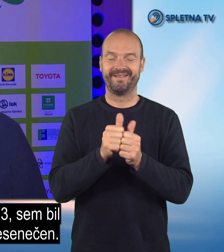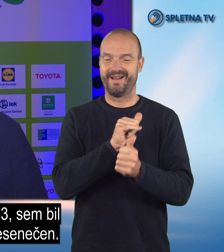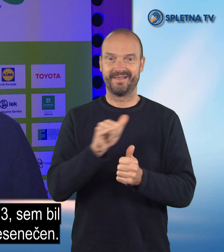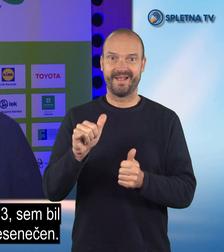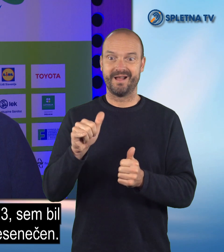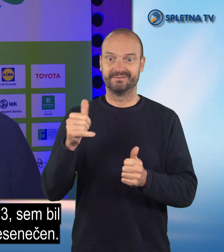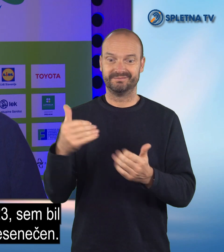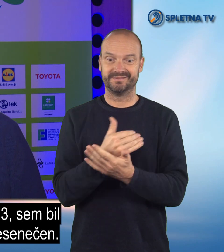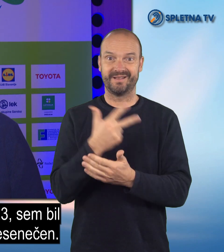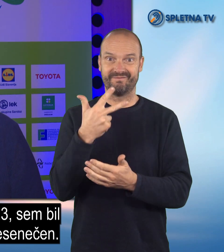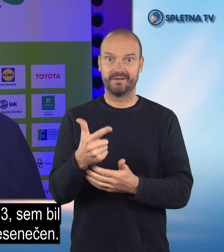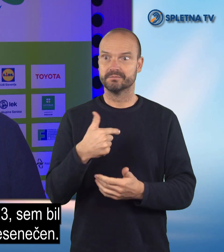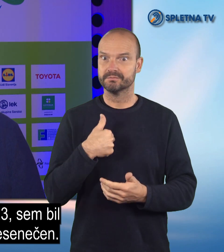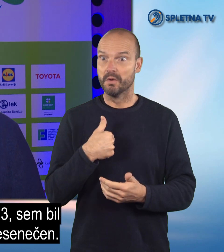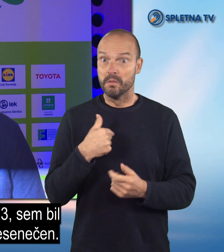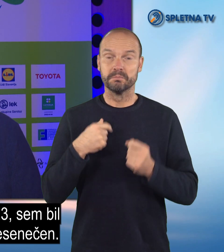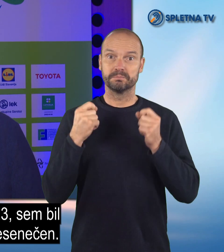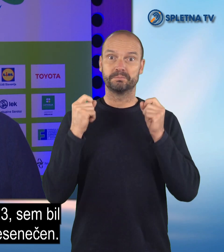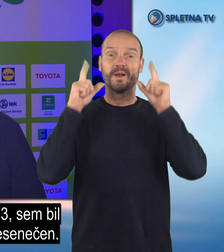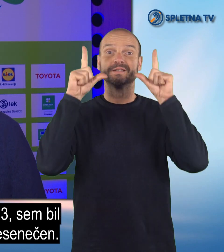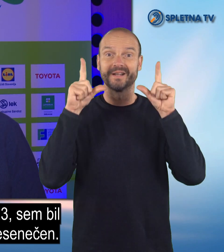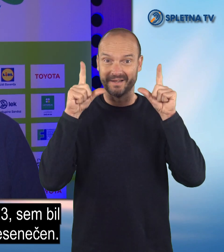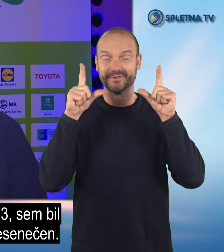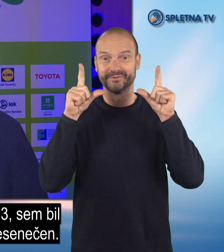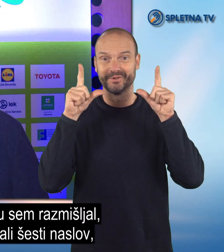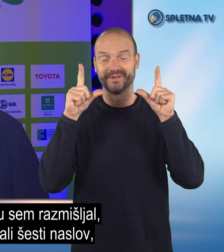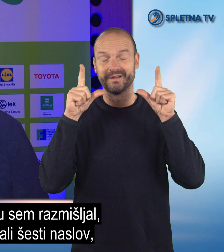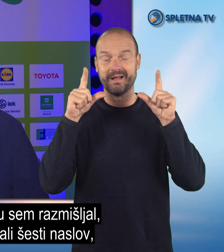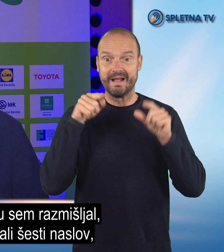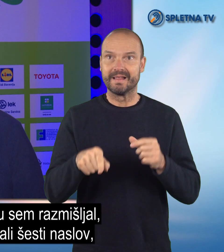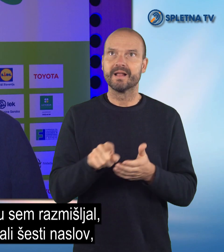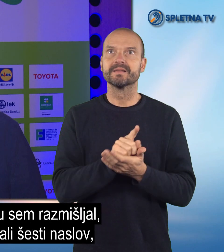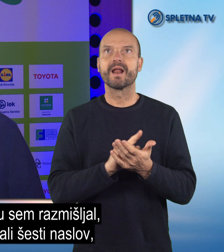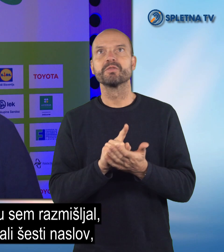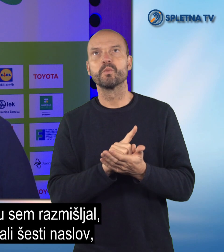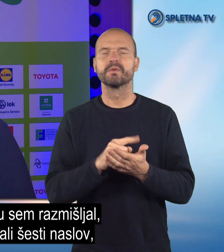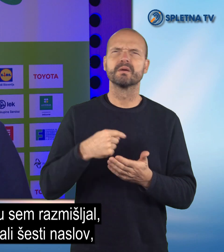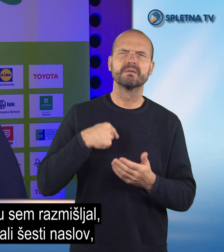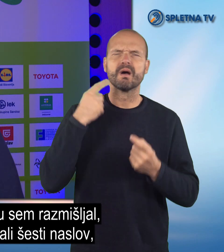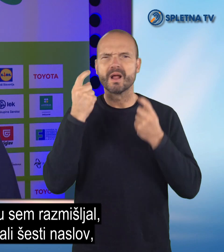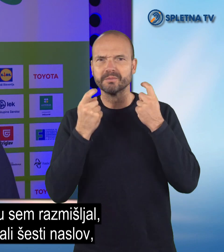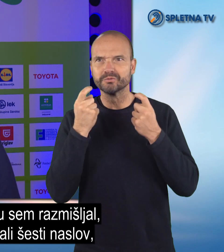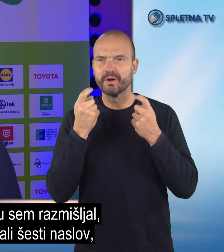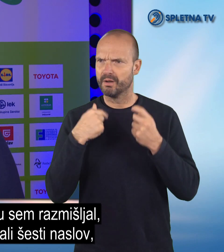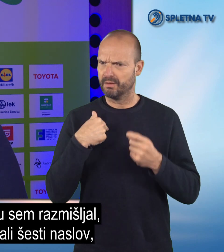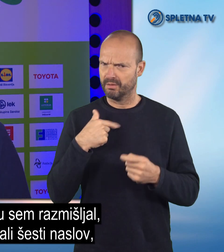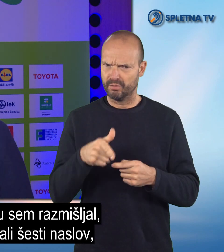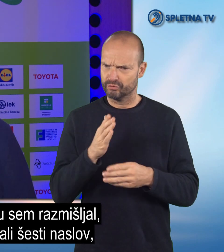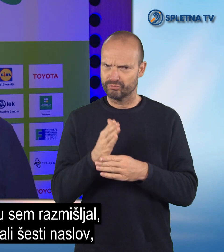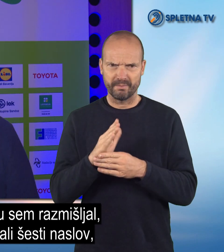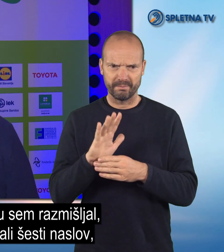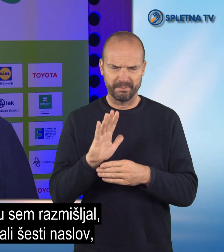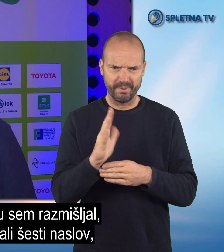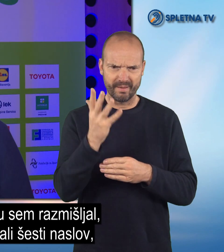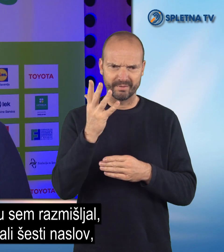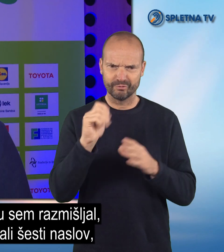za leto 2023, sem bil malce presenečen. V tistem trenutku sem razmišljal, ali je to 5.